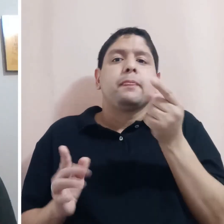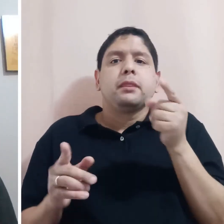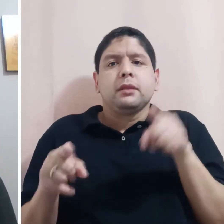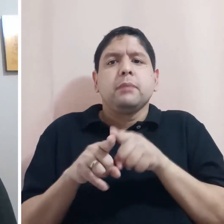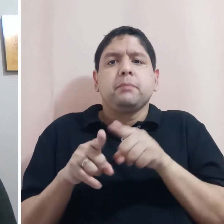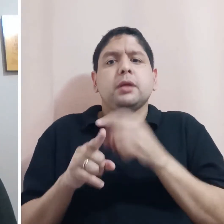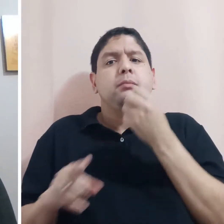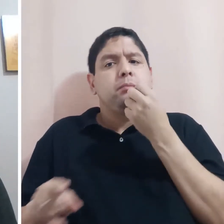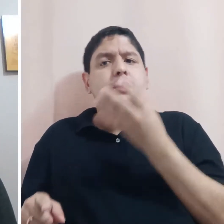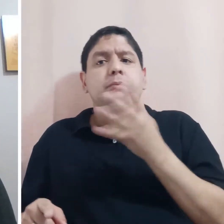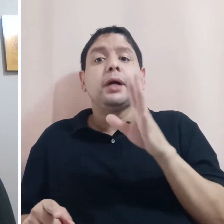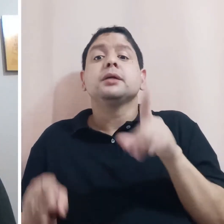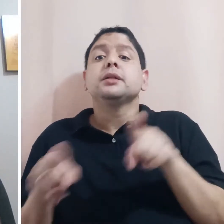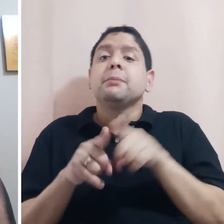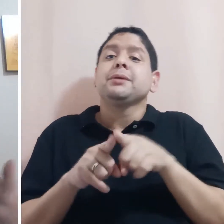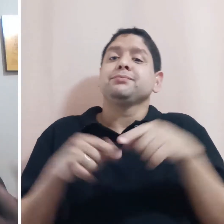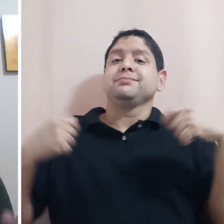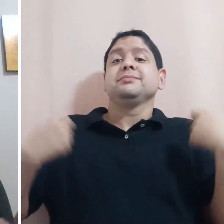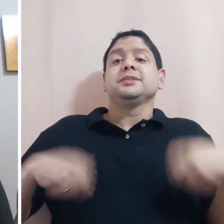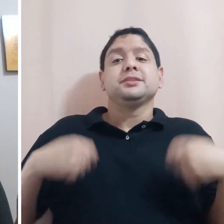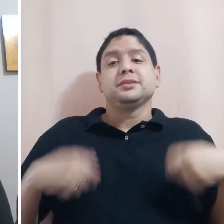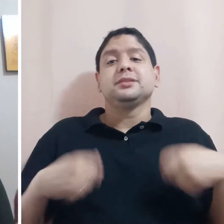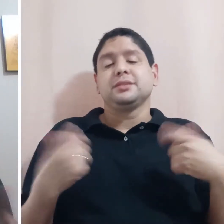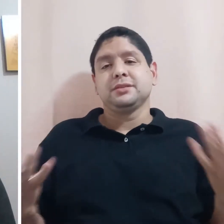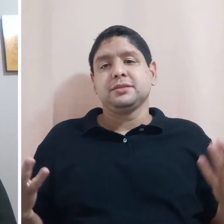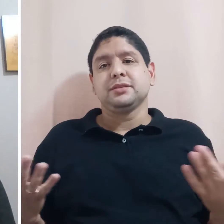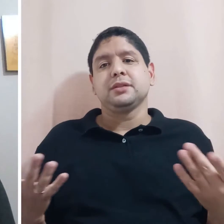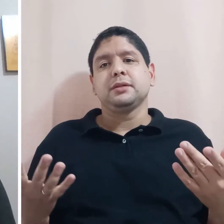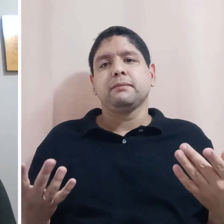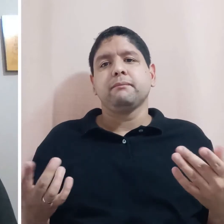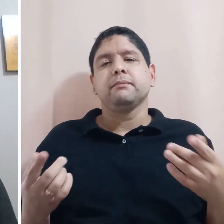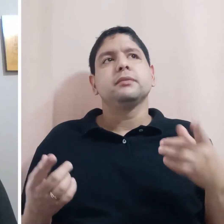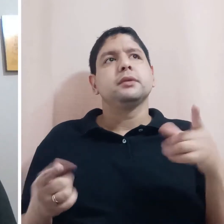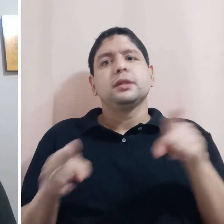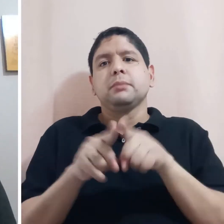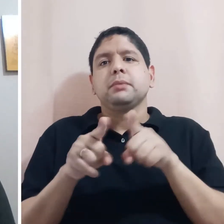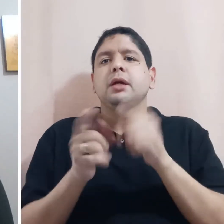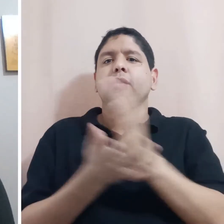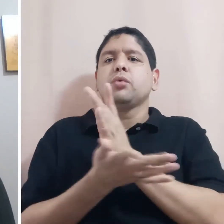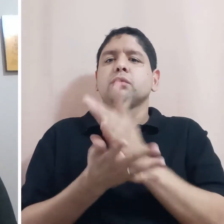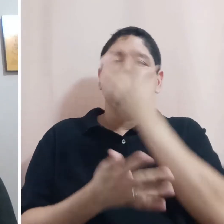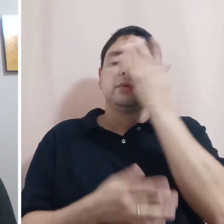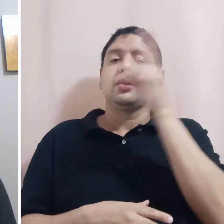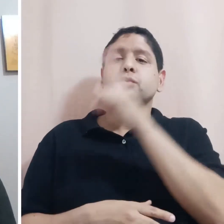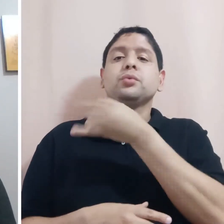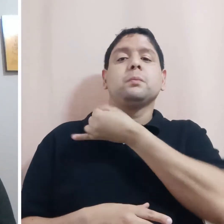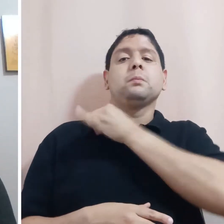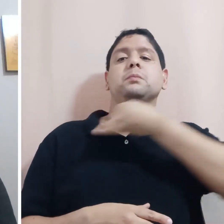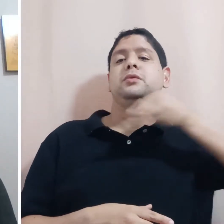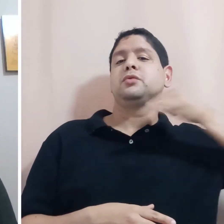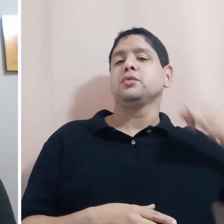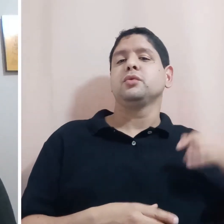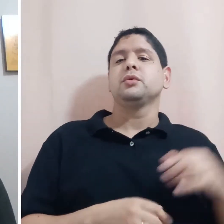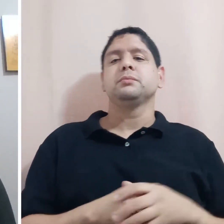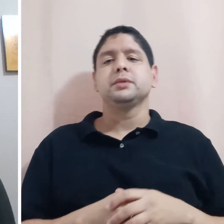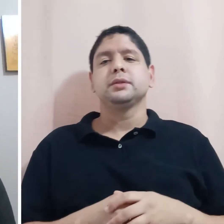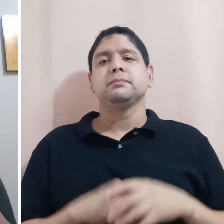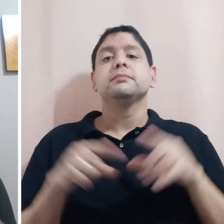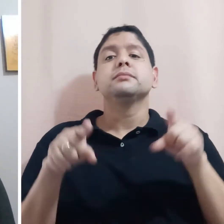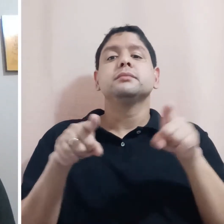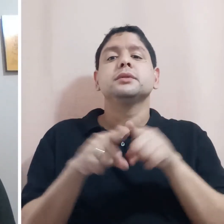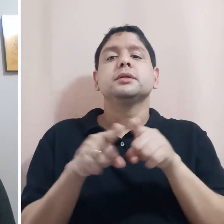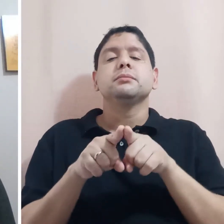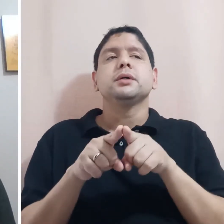que as especiarias, elas eram não só para dar um gostinho melhor, mas elas se tornavam necessárias. Também eram usadas como